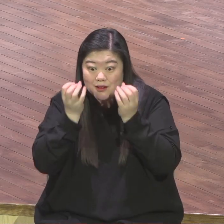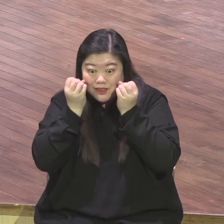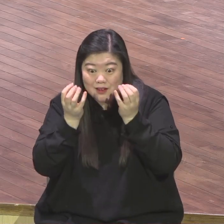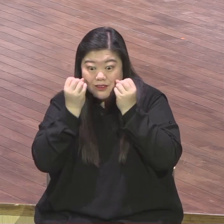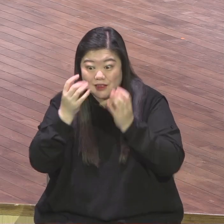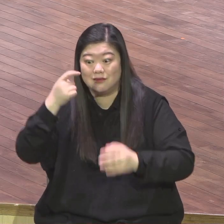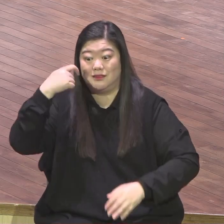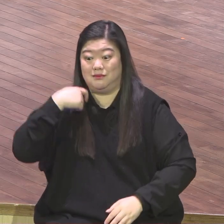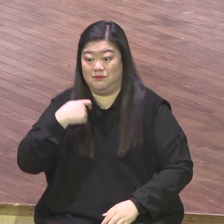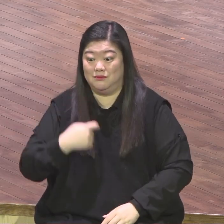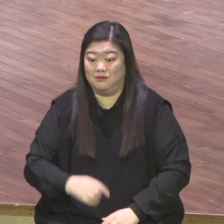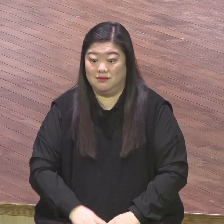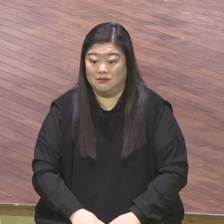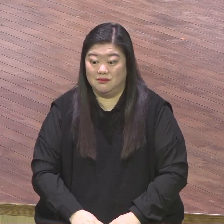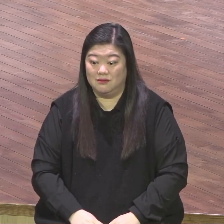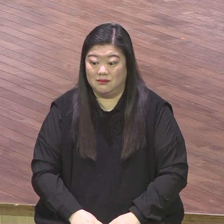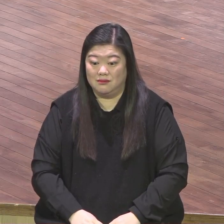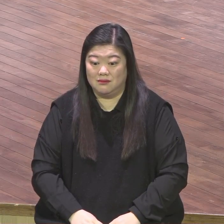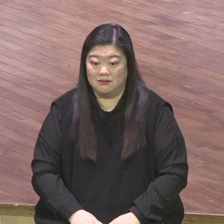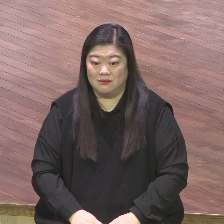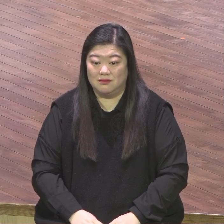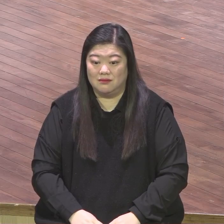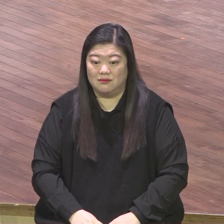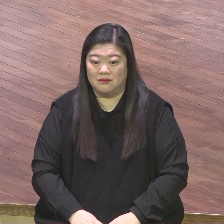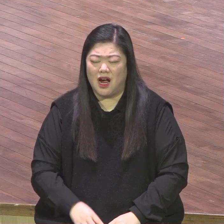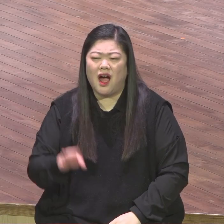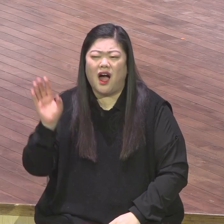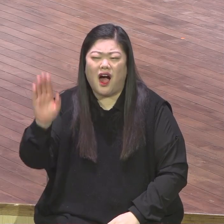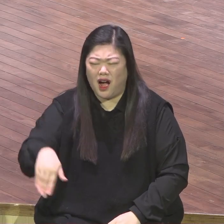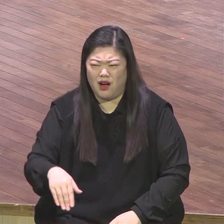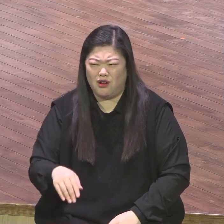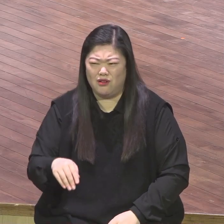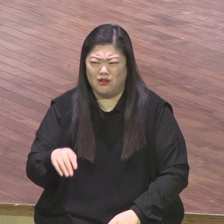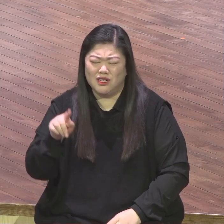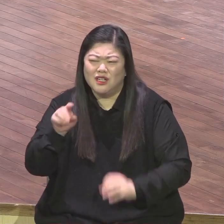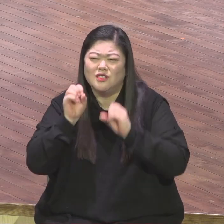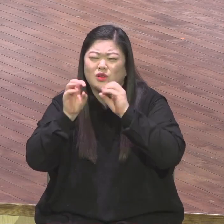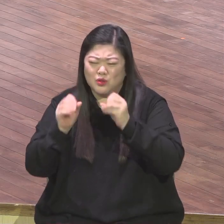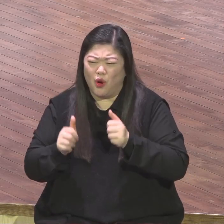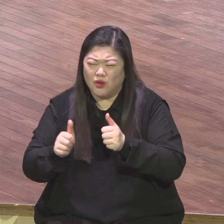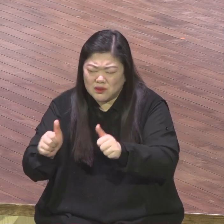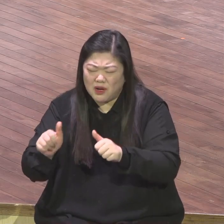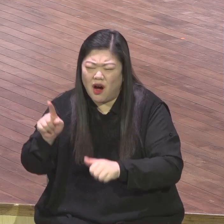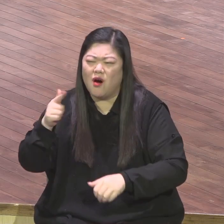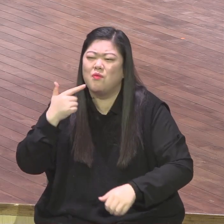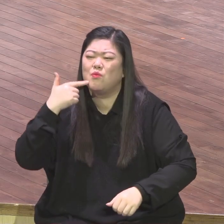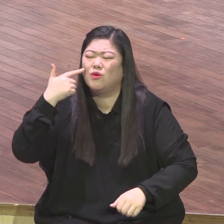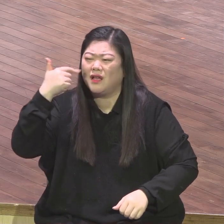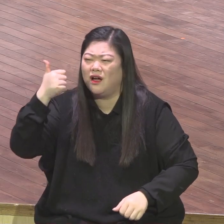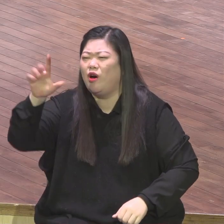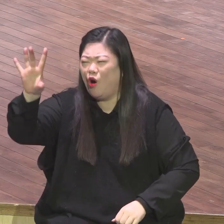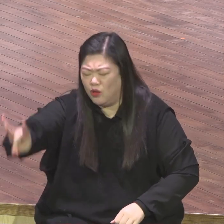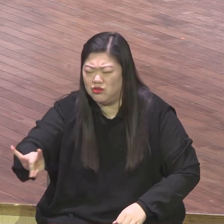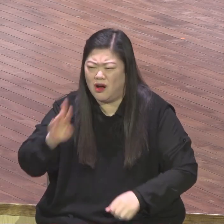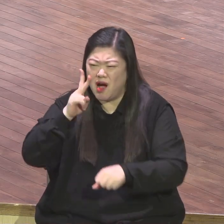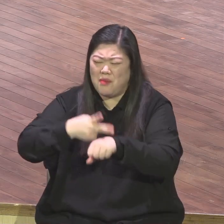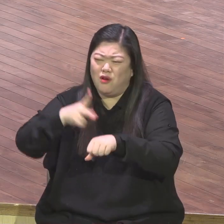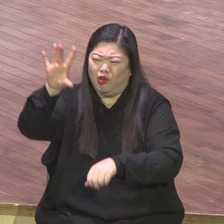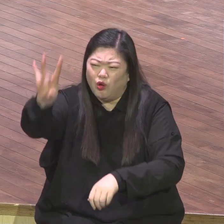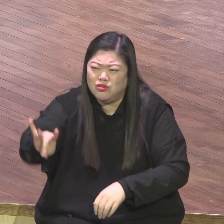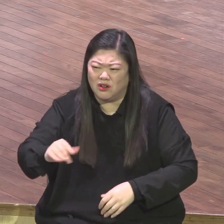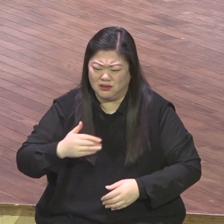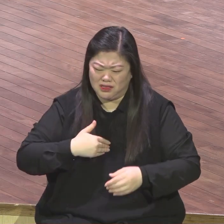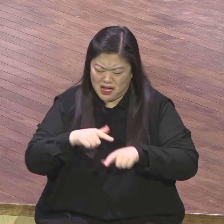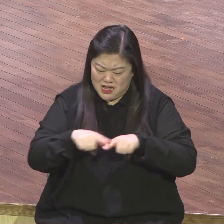게 아니에요. 아이고 바울 같은 사람, 아이고 목사님이나 그리스도는 다 같은 거리. 바울은 뭐고 나는